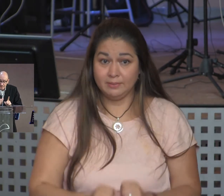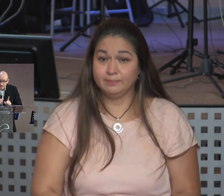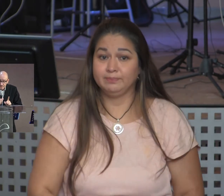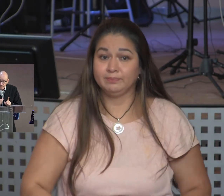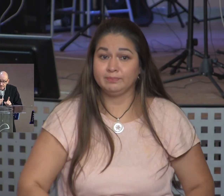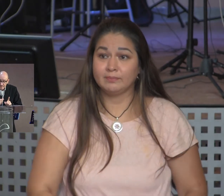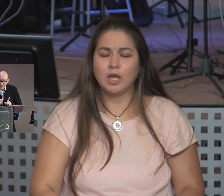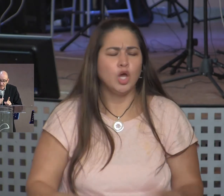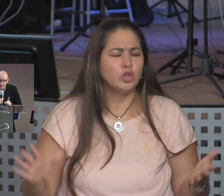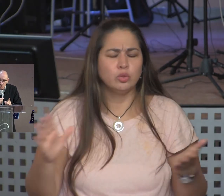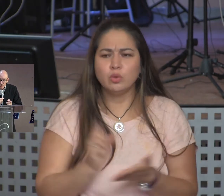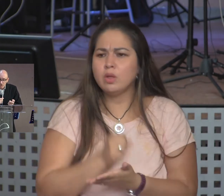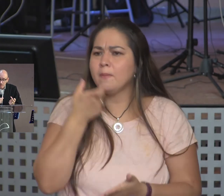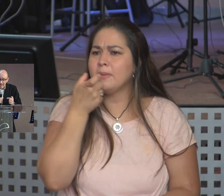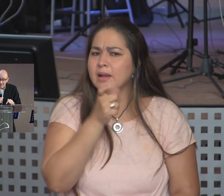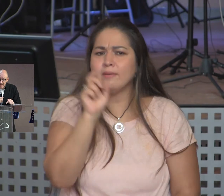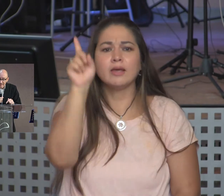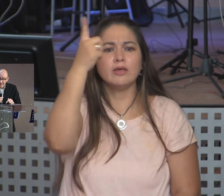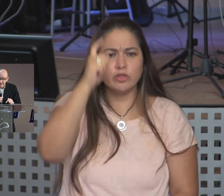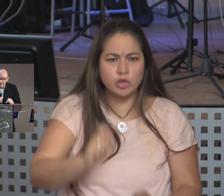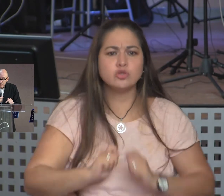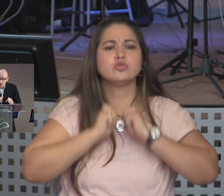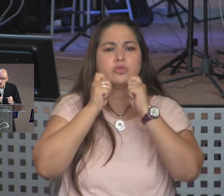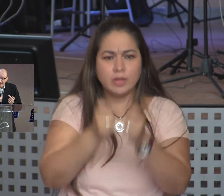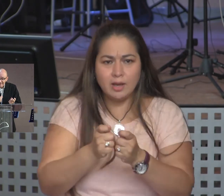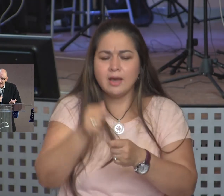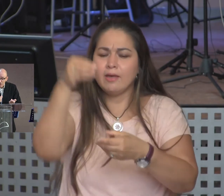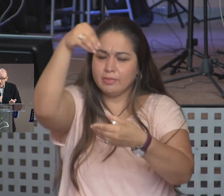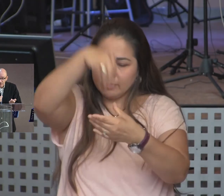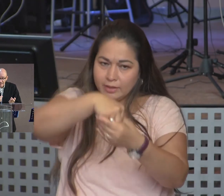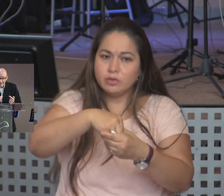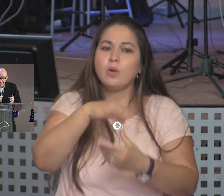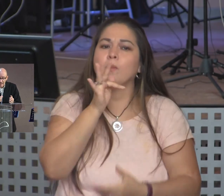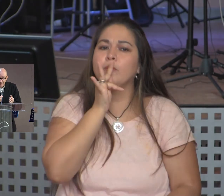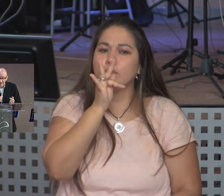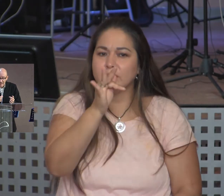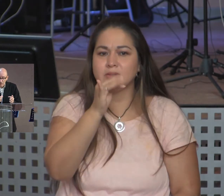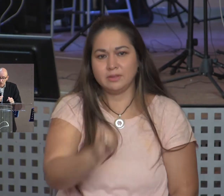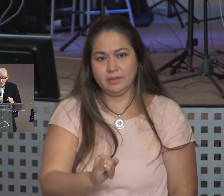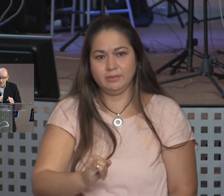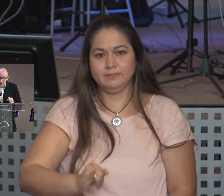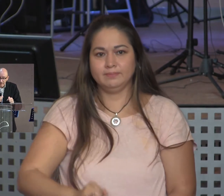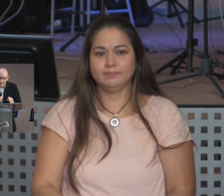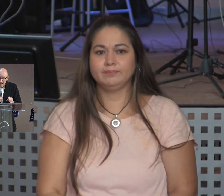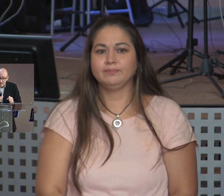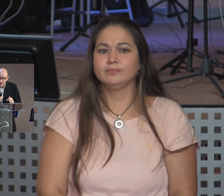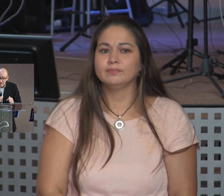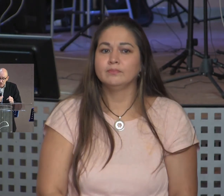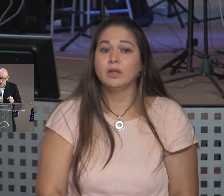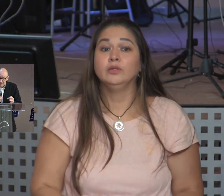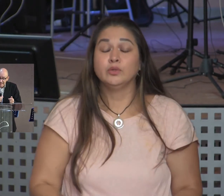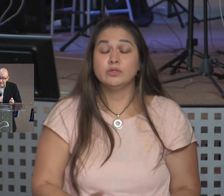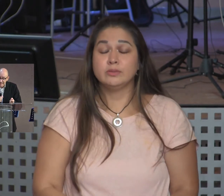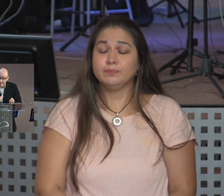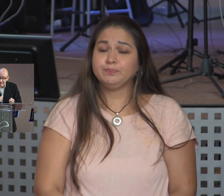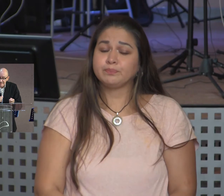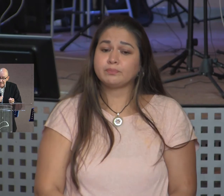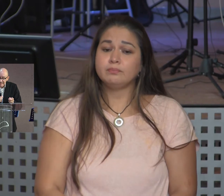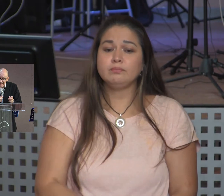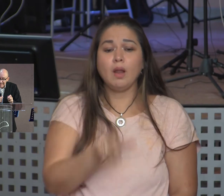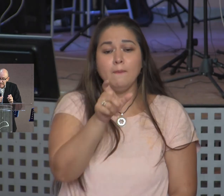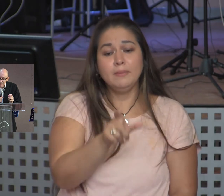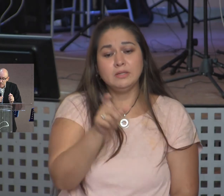Segundo, los de sobre la piedra son los que habiendo oído reciben la palabra con gozo, pero estos no tienen